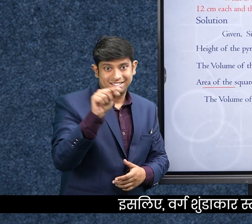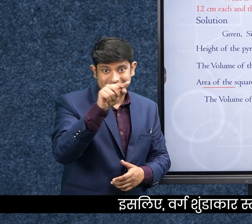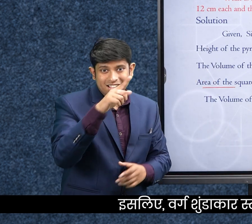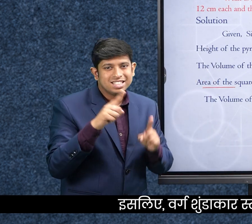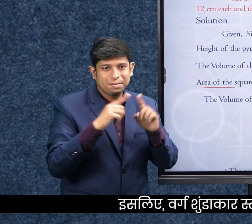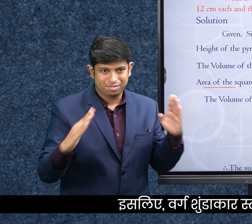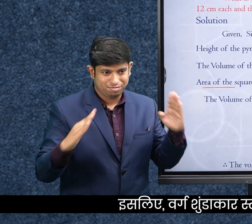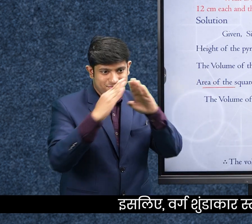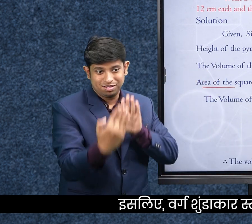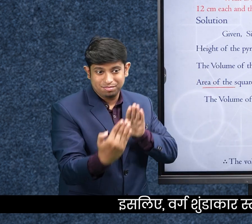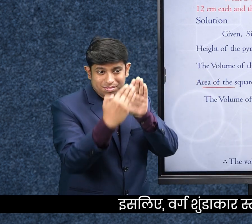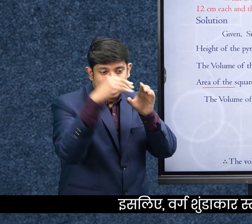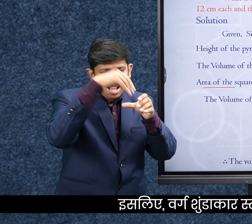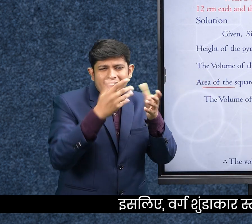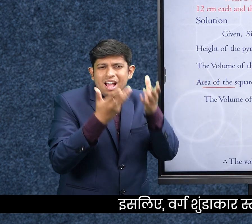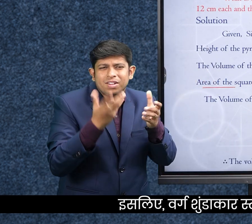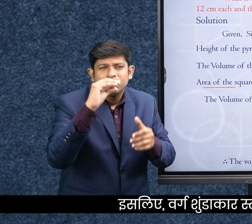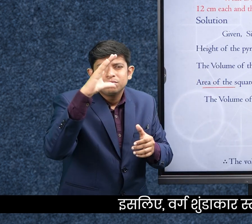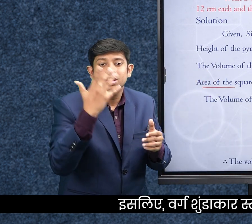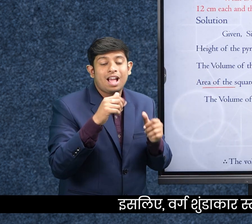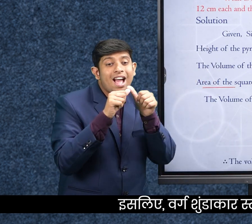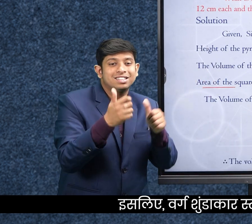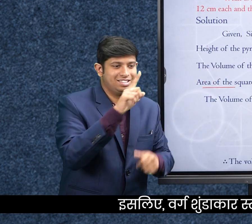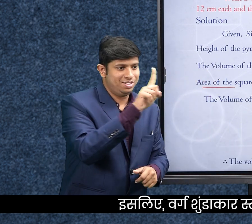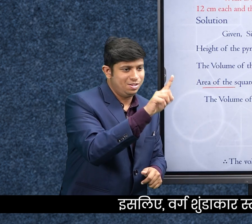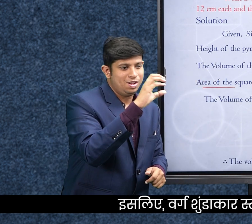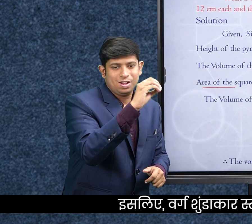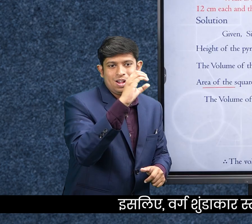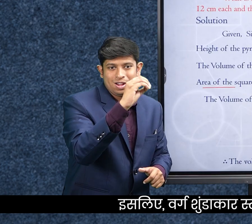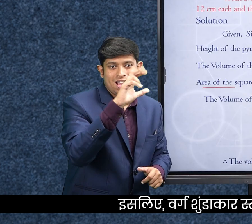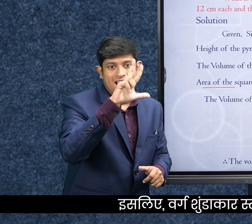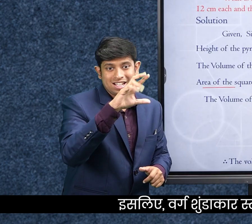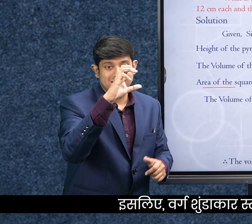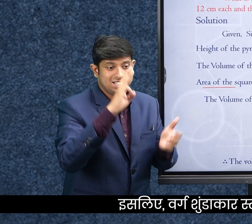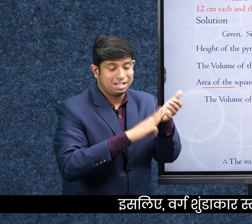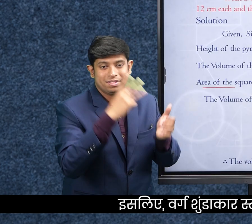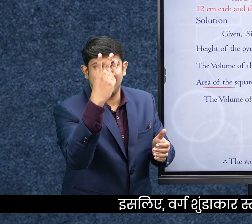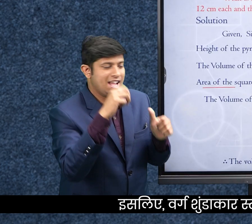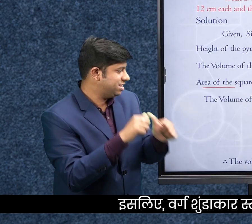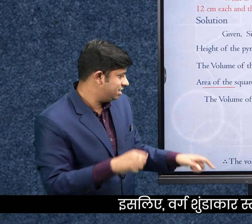इसलिए वर्ग शुंडाकार स्तंभ का आयतन इज इक्वल 1008 सेंटीमीटर